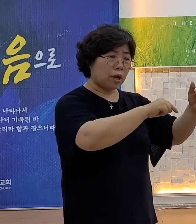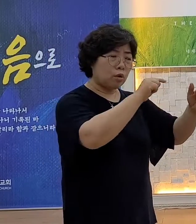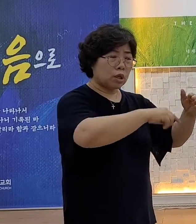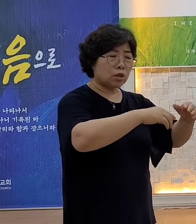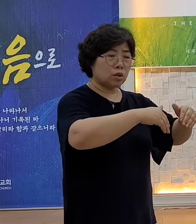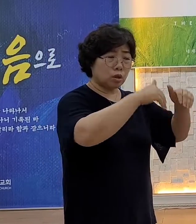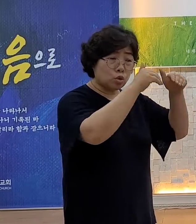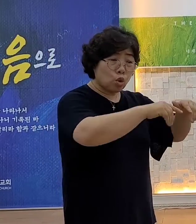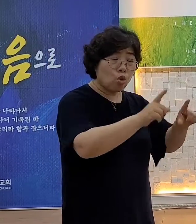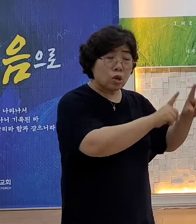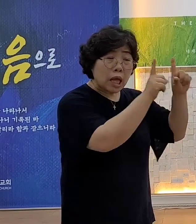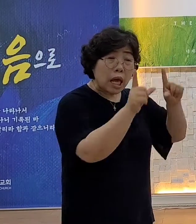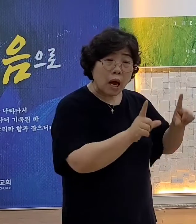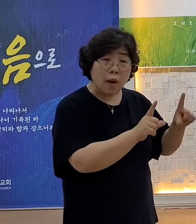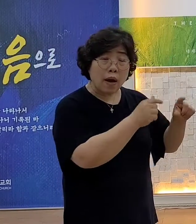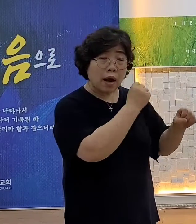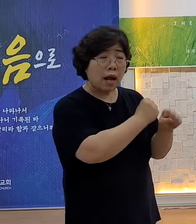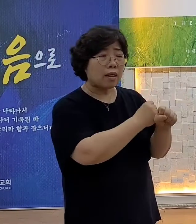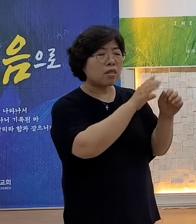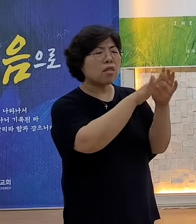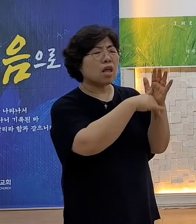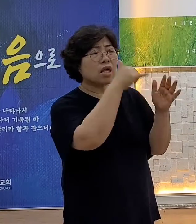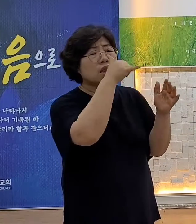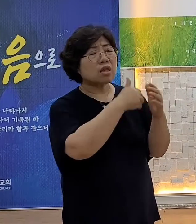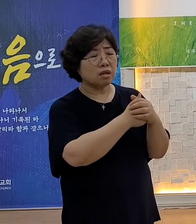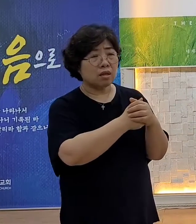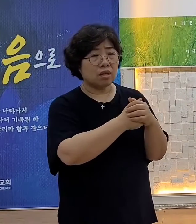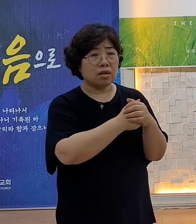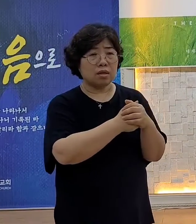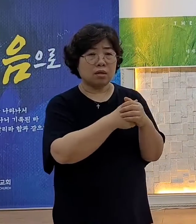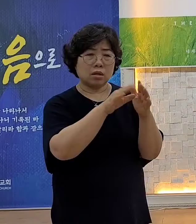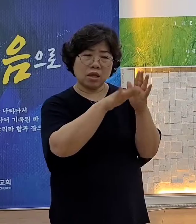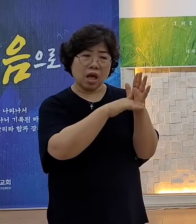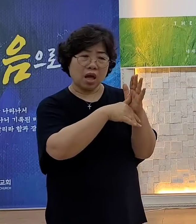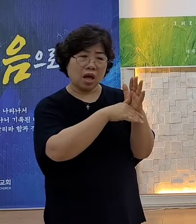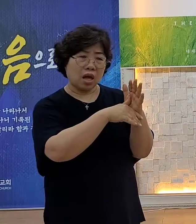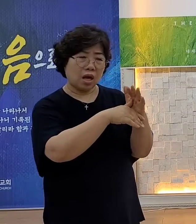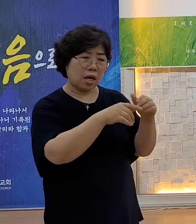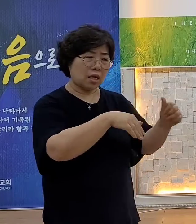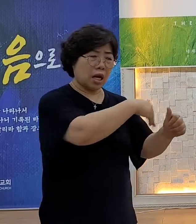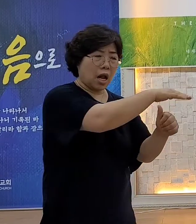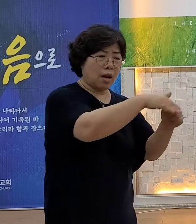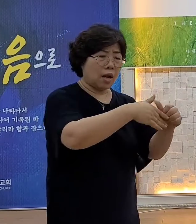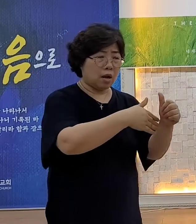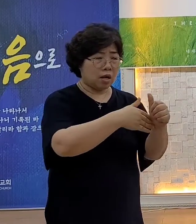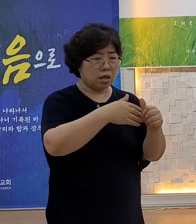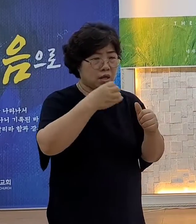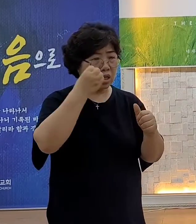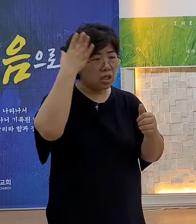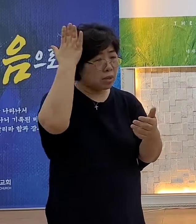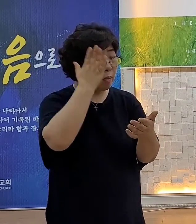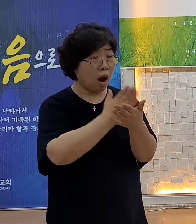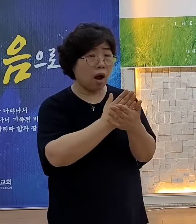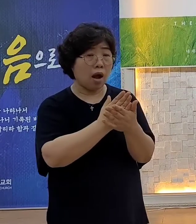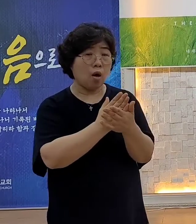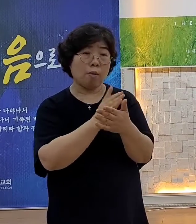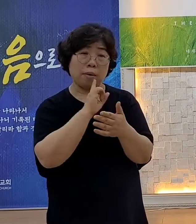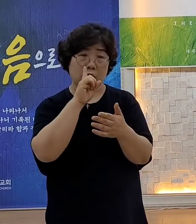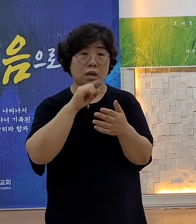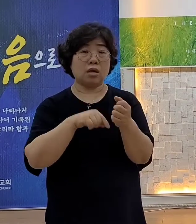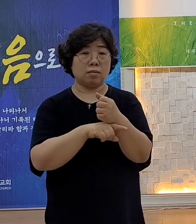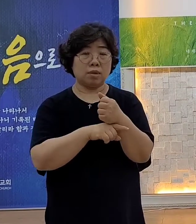430년 전에 애굽 땅에서 이렇게 종되었던 그 때를 잊지 말라. 이것을 지금